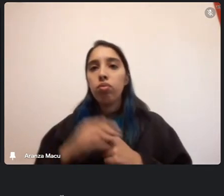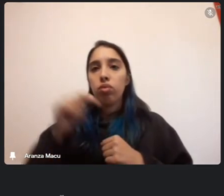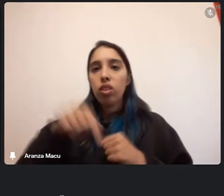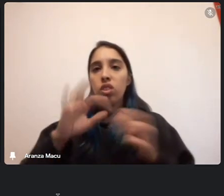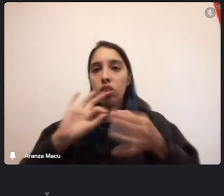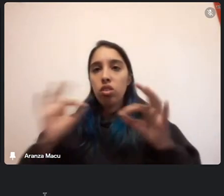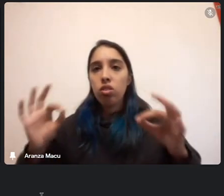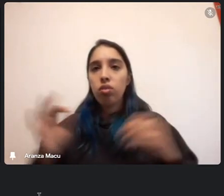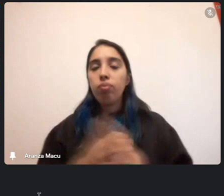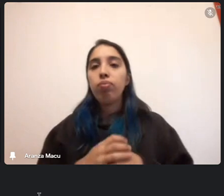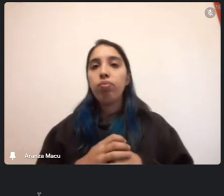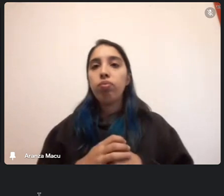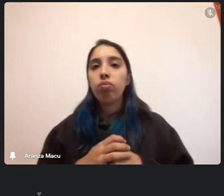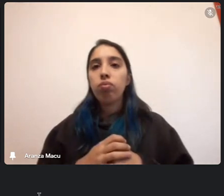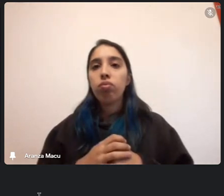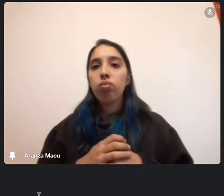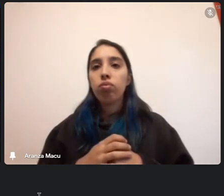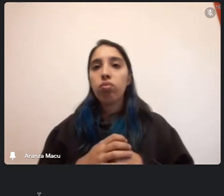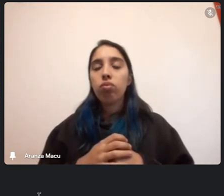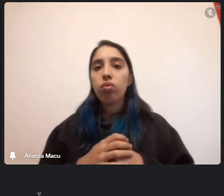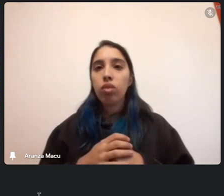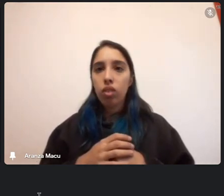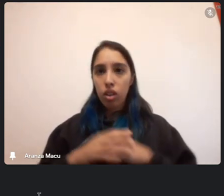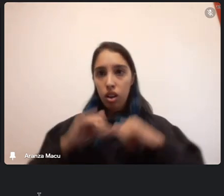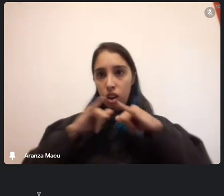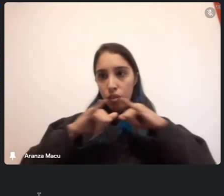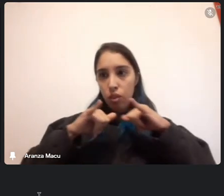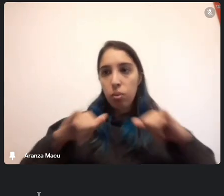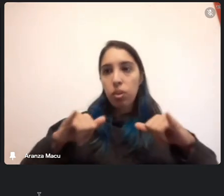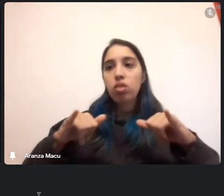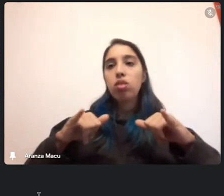La información y la comunicación